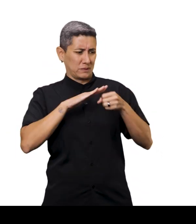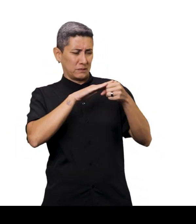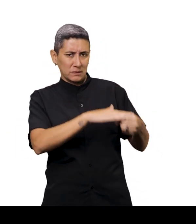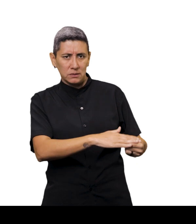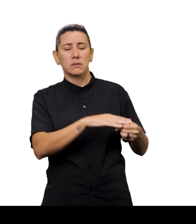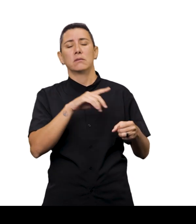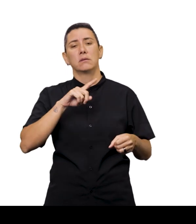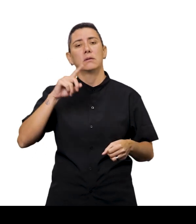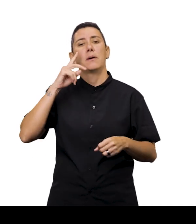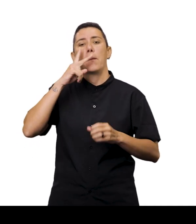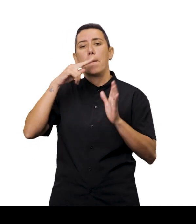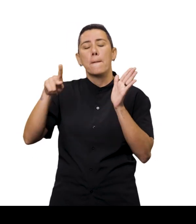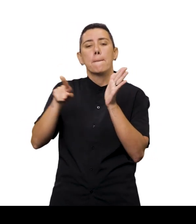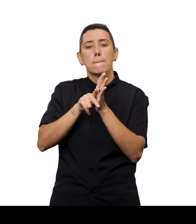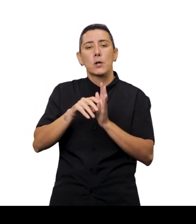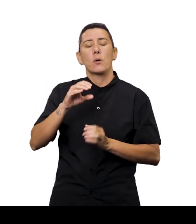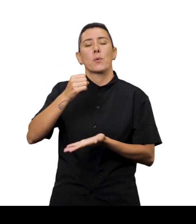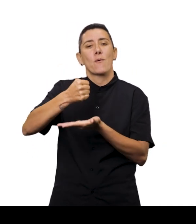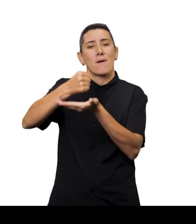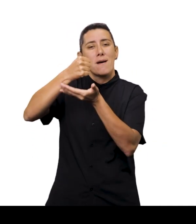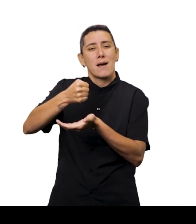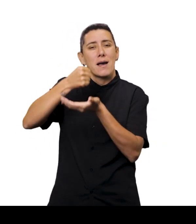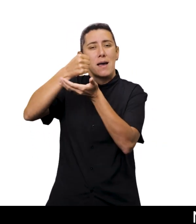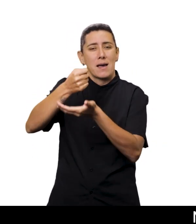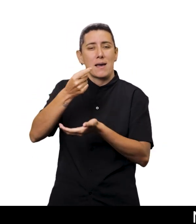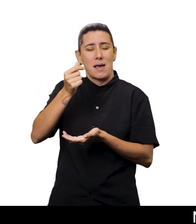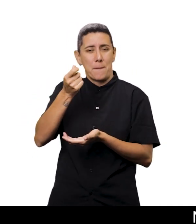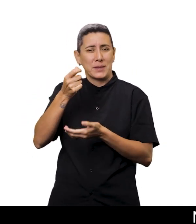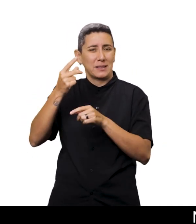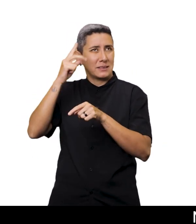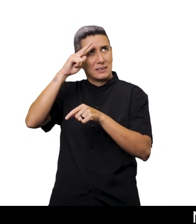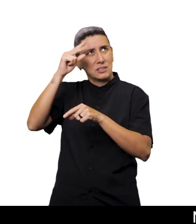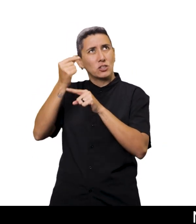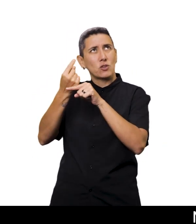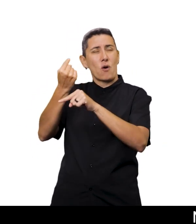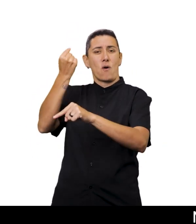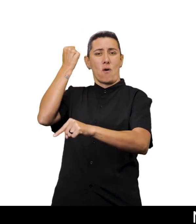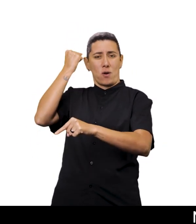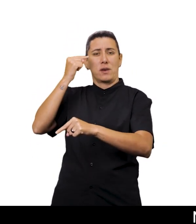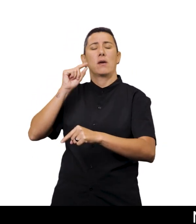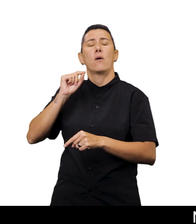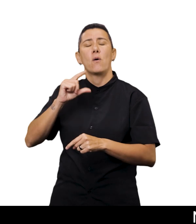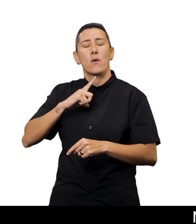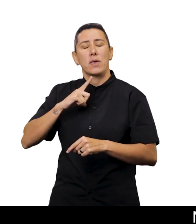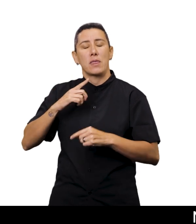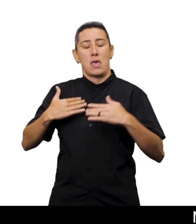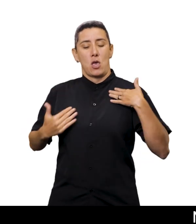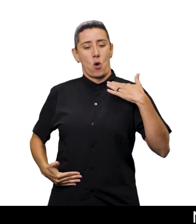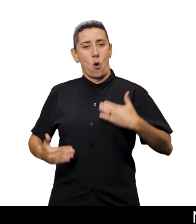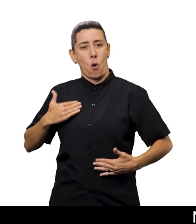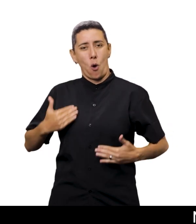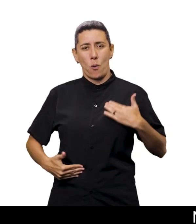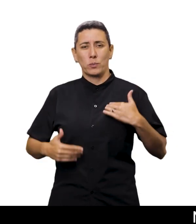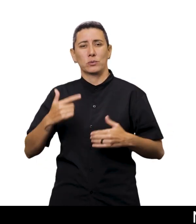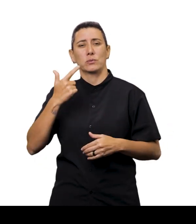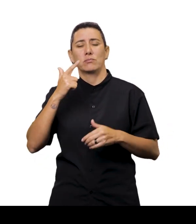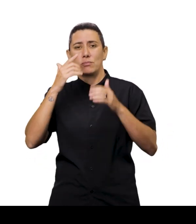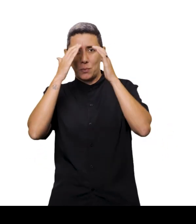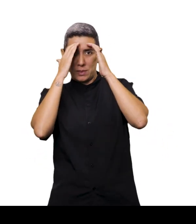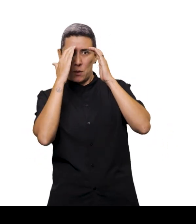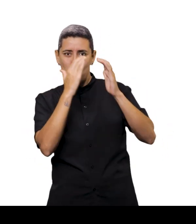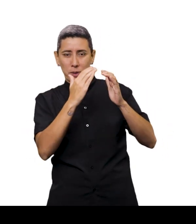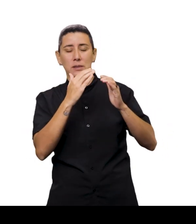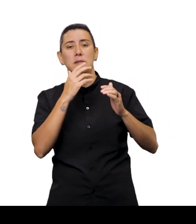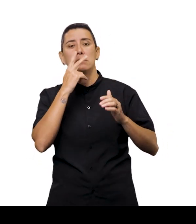sustenta o modelo de produção colonial capitalista. Não por acaso, a frase corpos desobedientes,